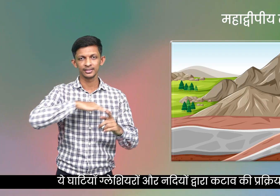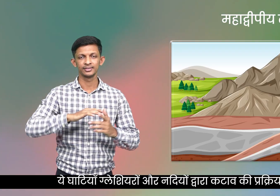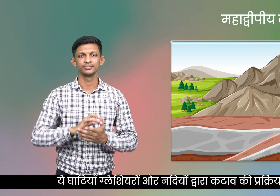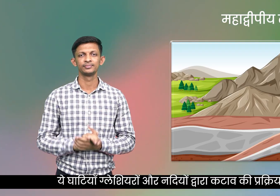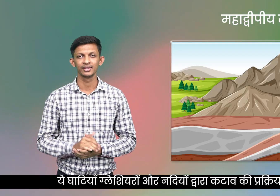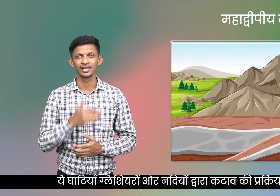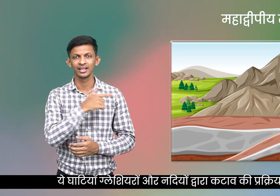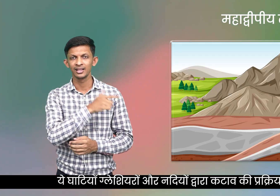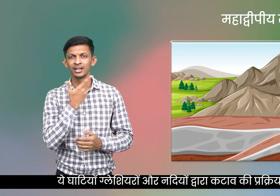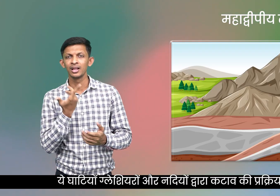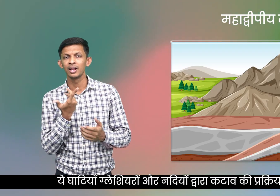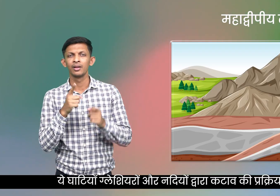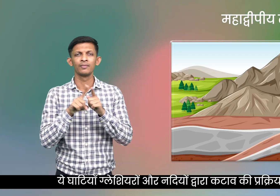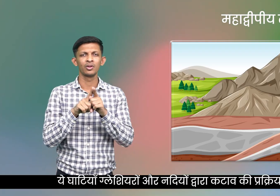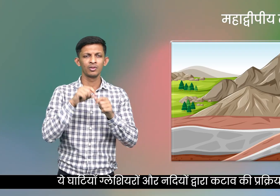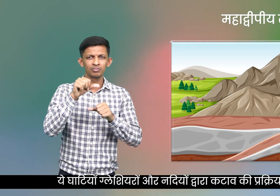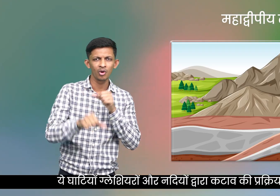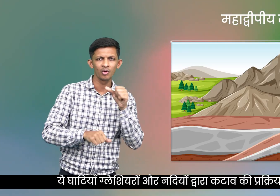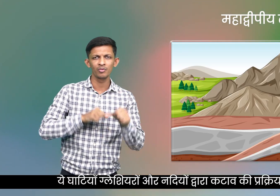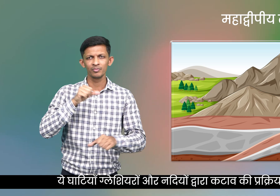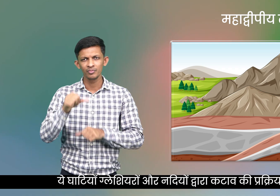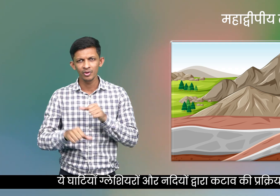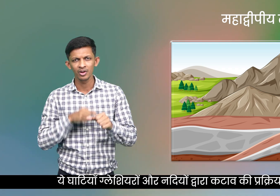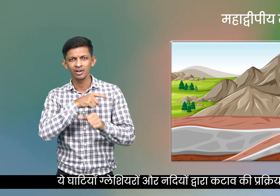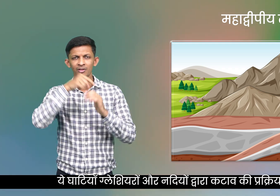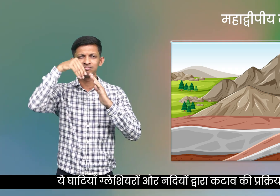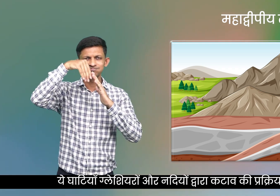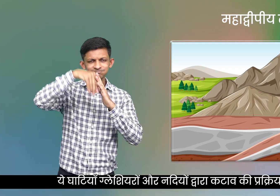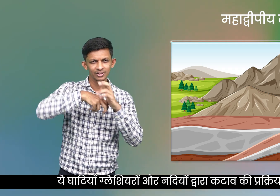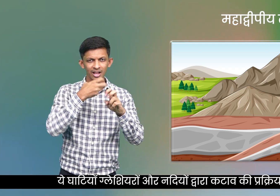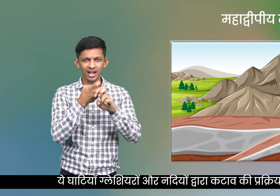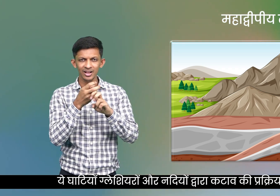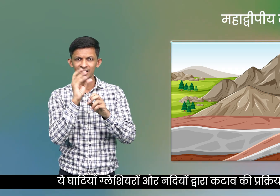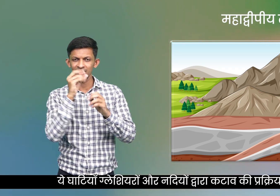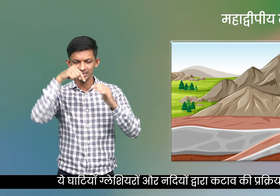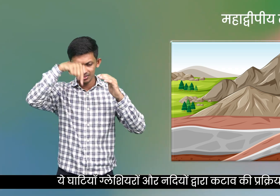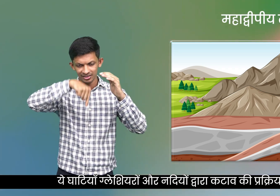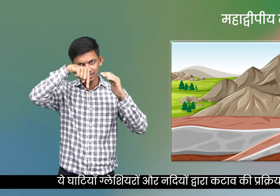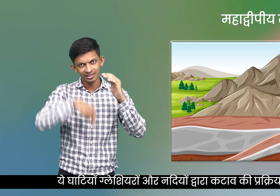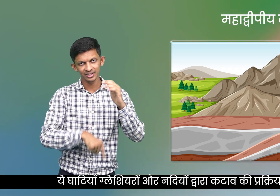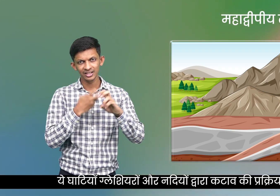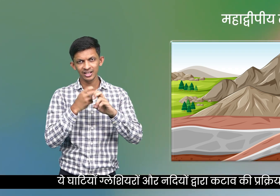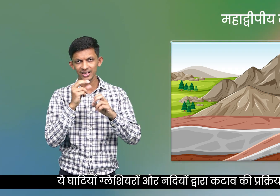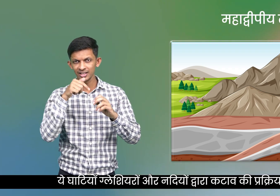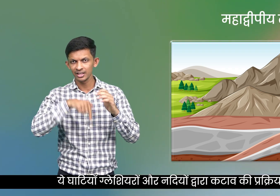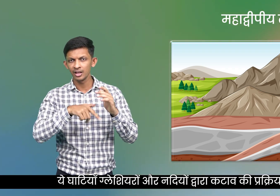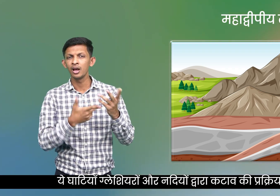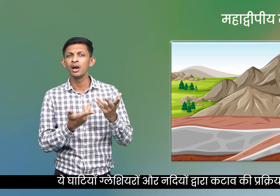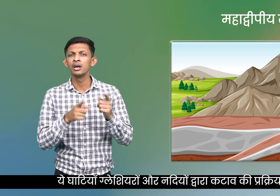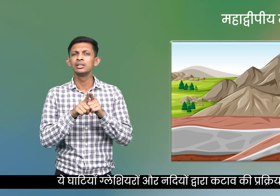ये घाटियां ग्लेशियरों और नदियों द्वारा कटाव की प्रक्रिया से